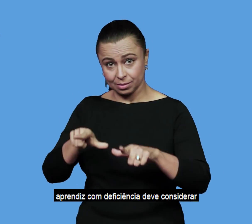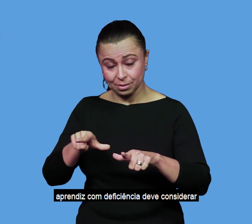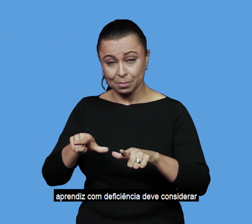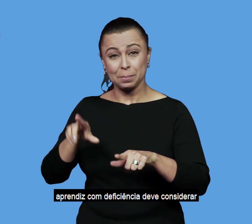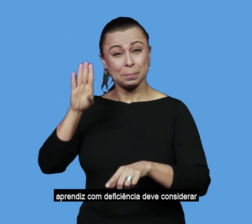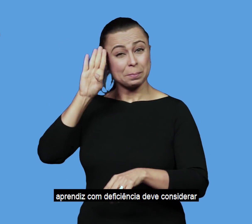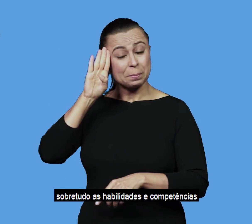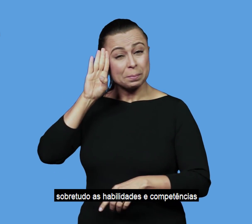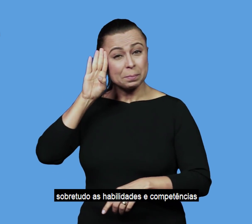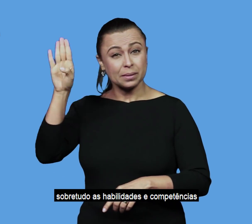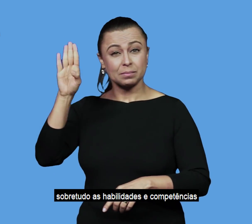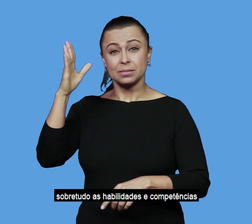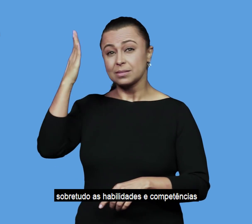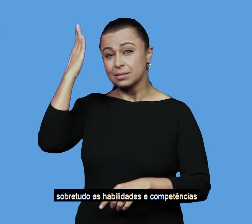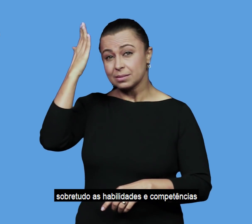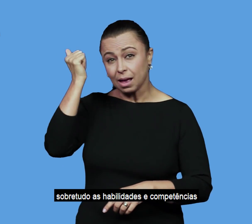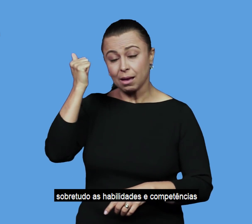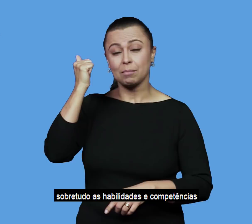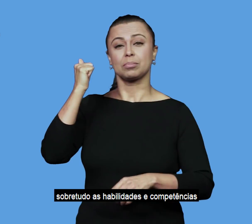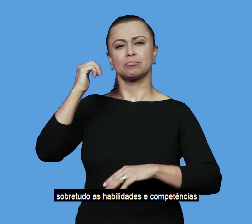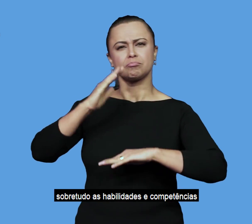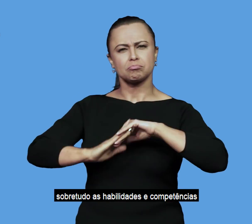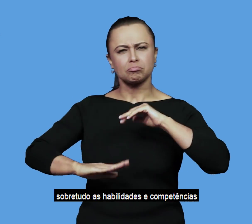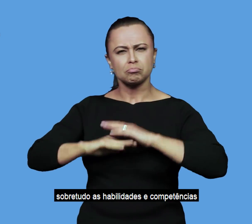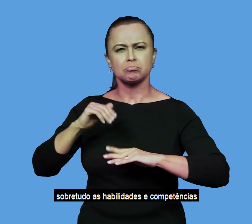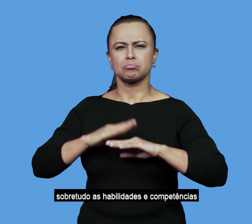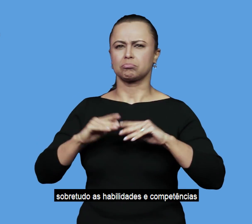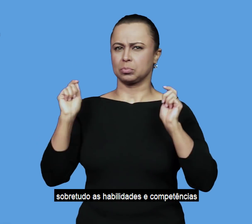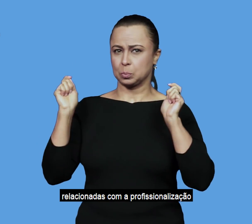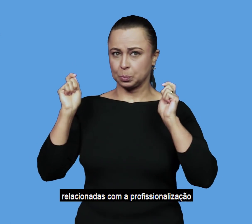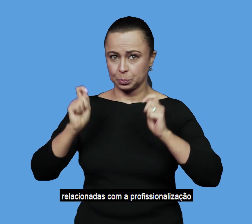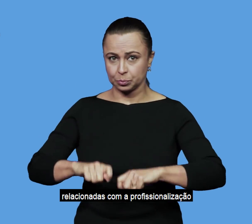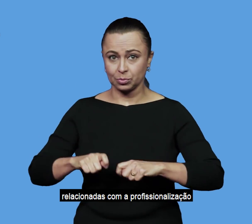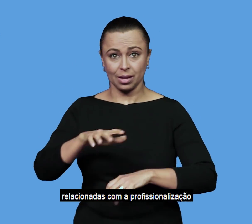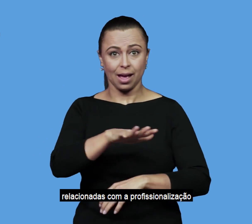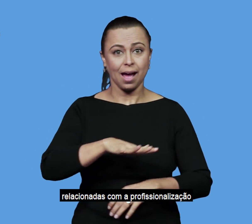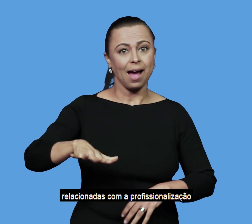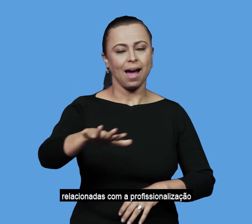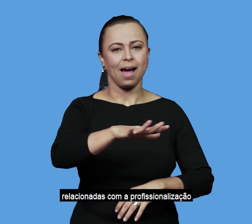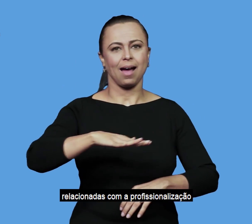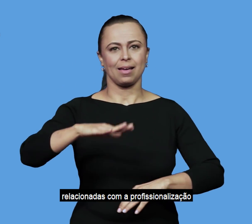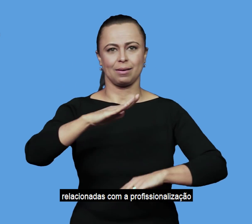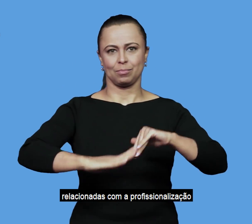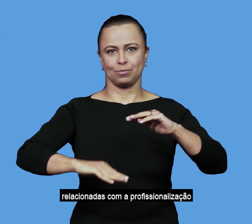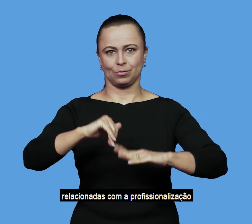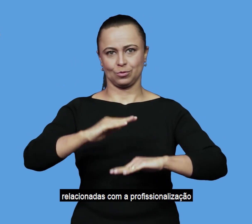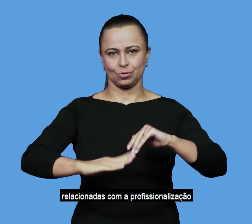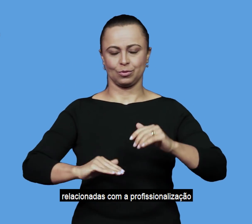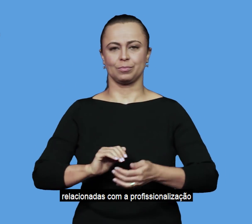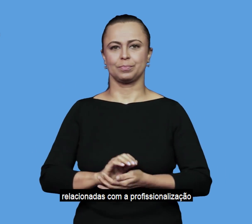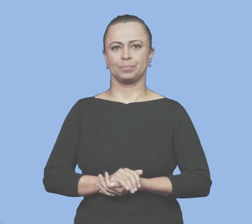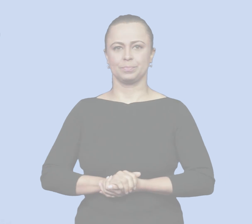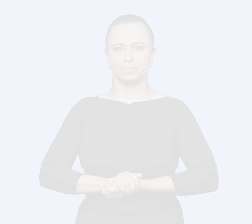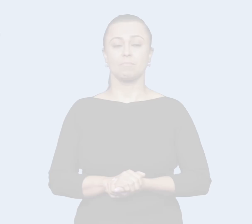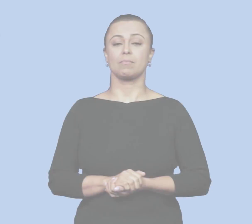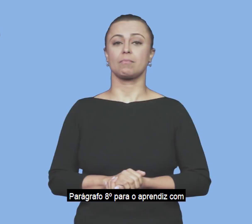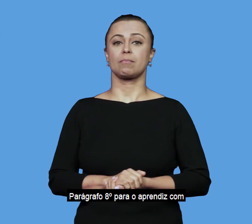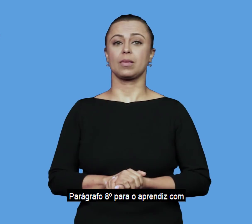considerar sobretudo as habilidades e competências relacionadas com a profissionalização parágrafo